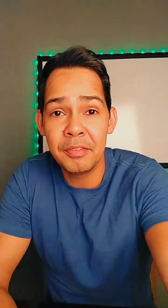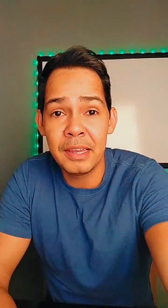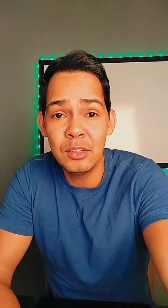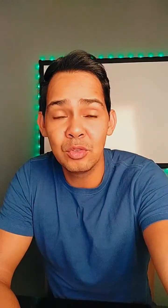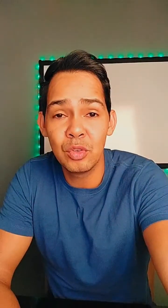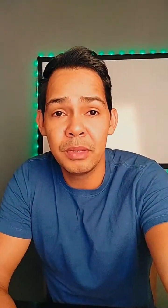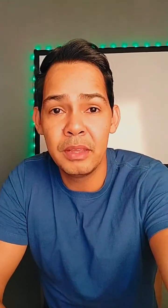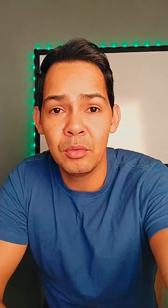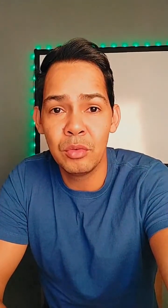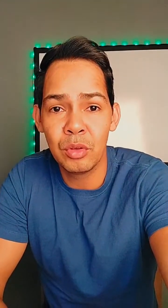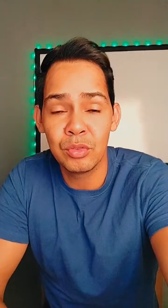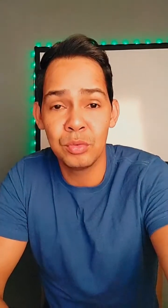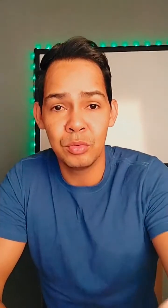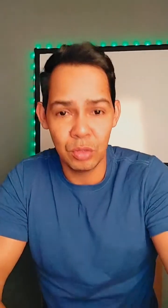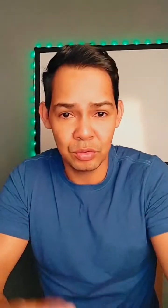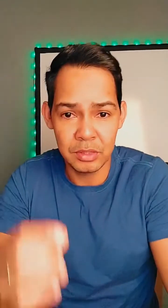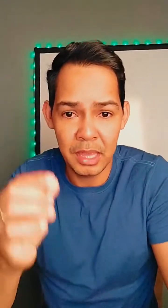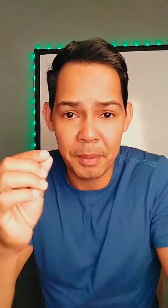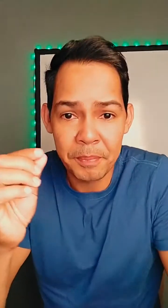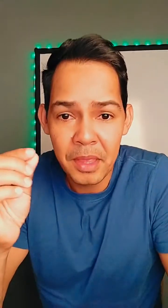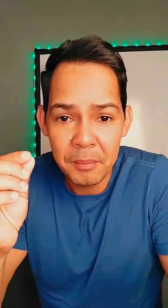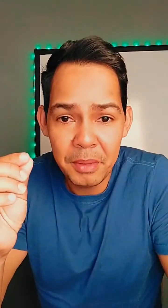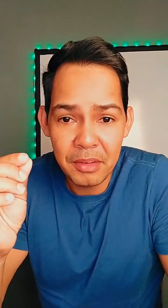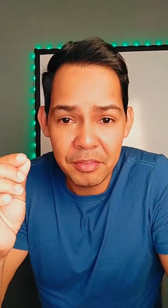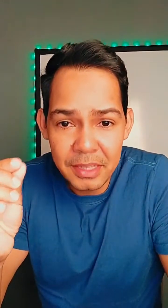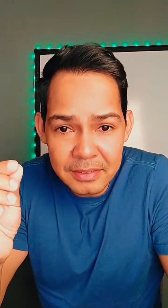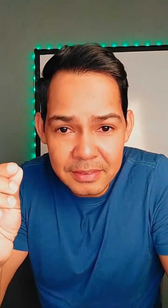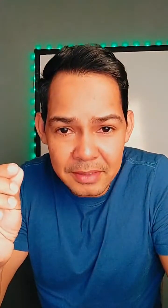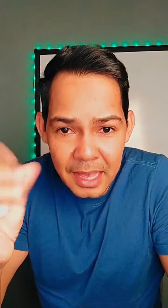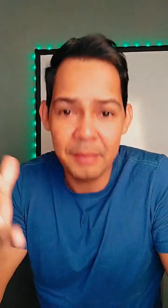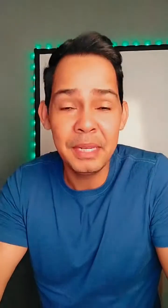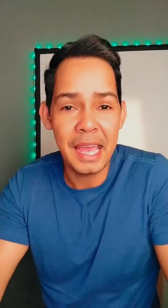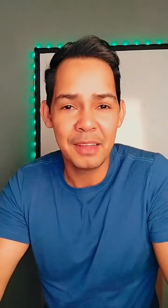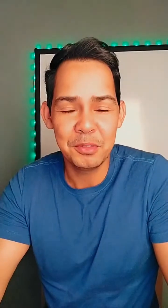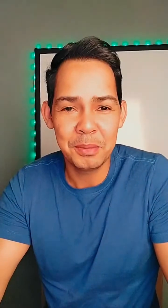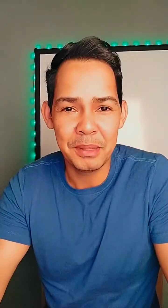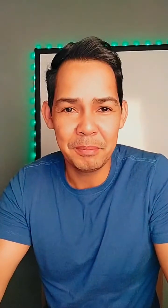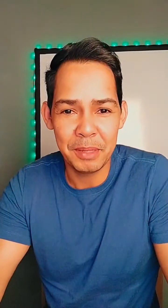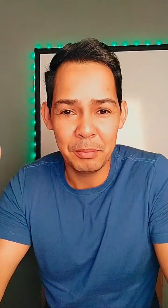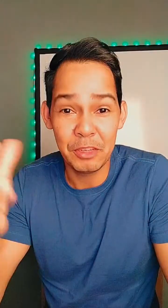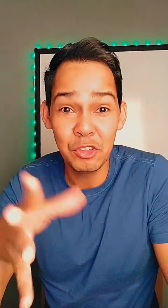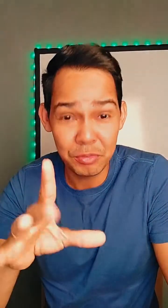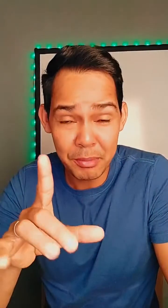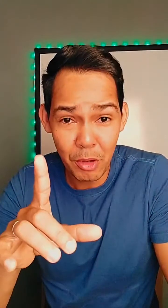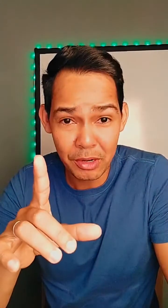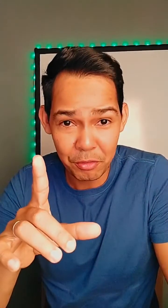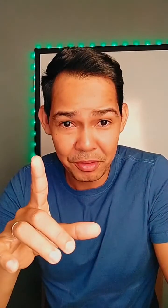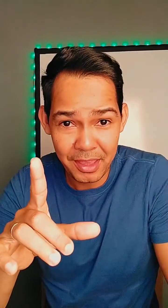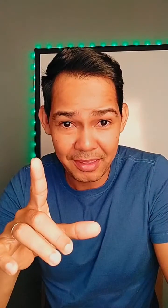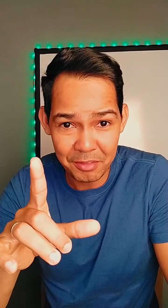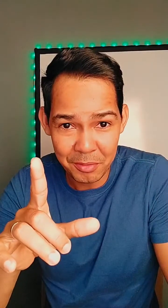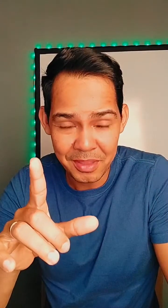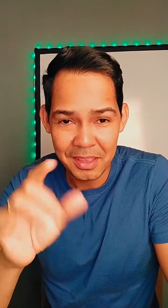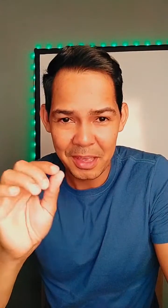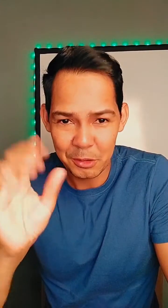falando sobre o nosso tema, primeira vez... obrigado, viu, pelo prestígio. Não vai embora, não. Fique aí, viu? A nossa aula é